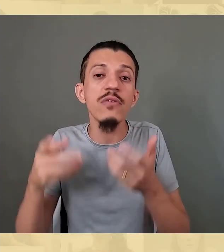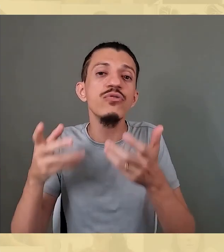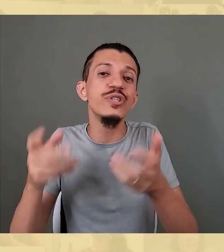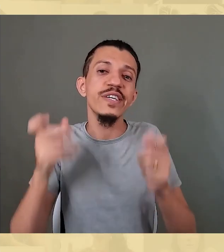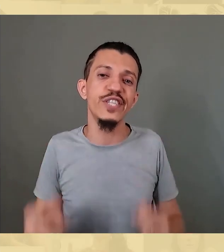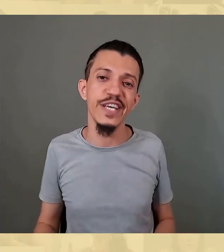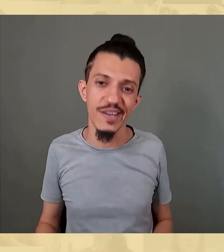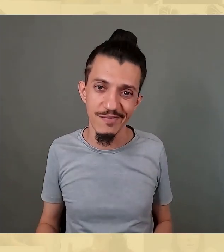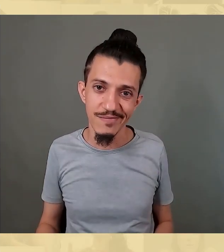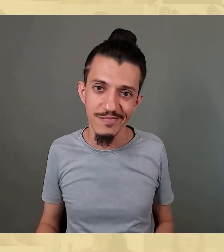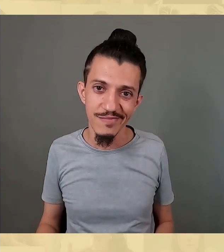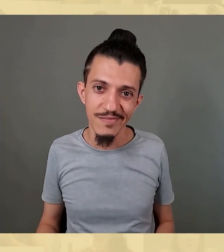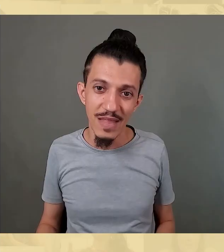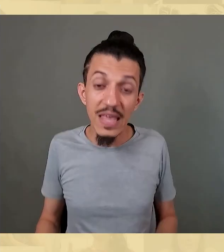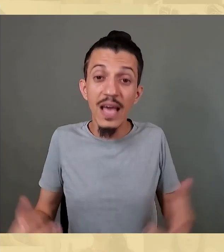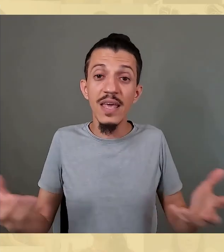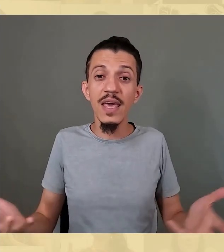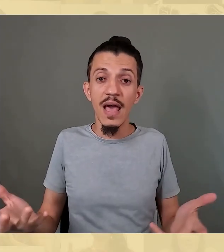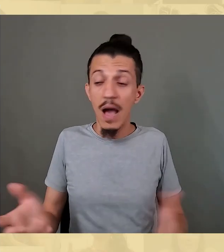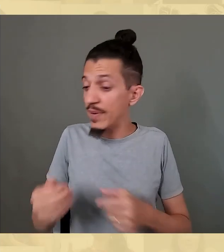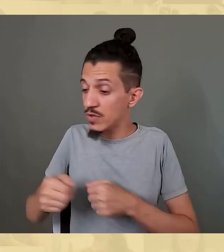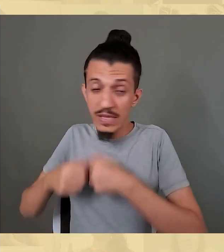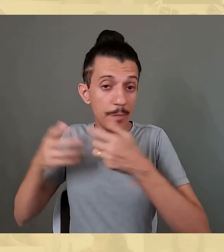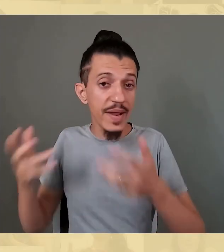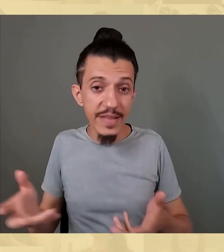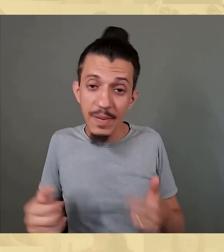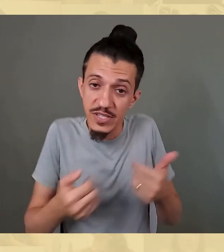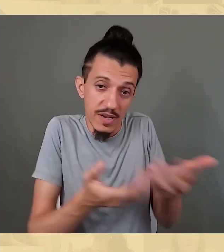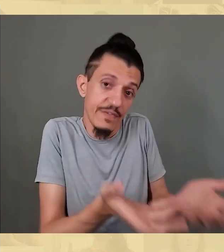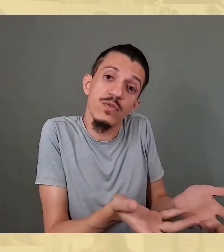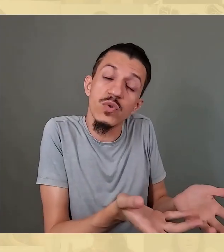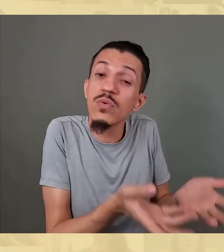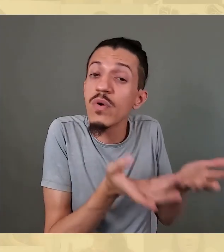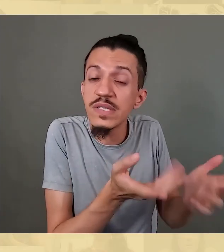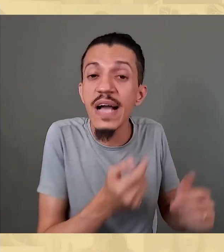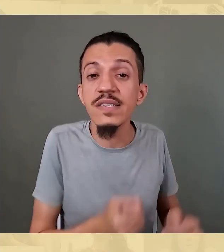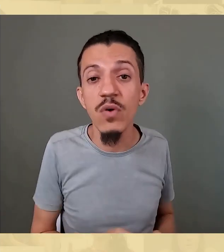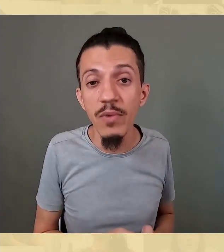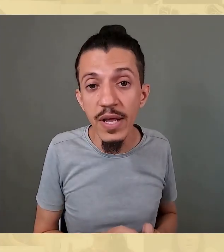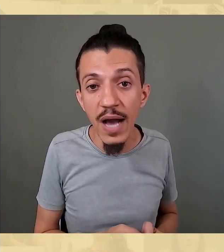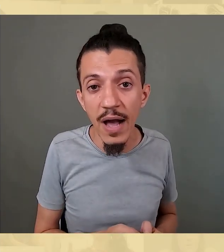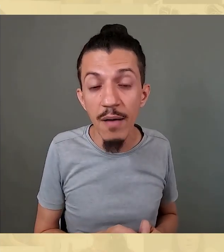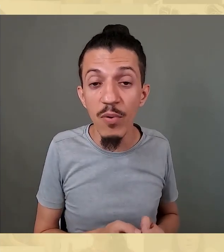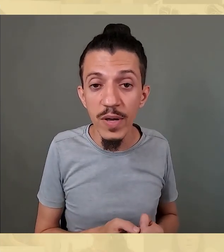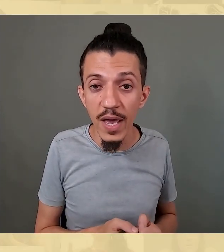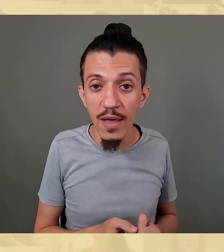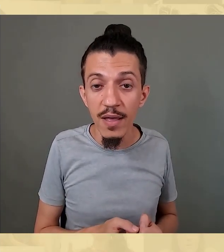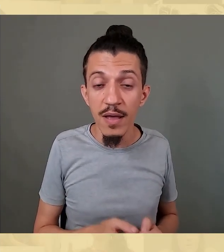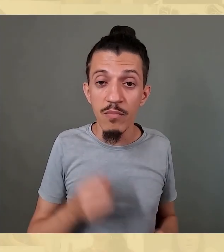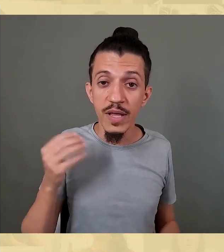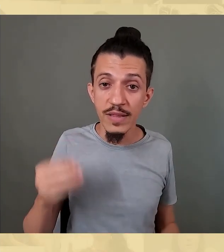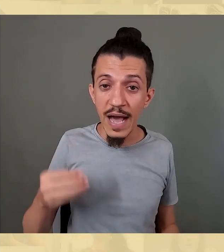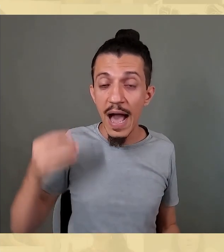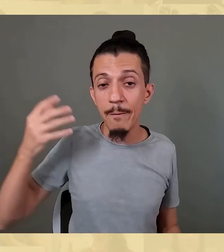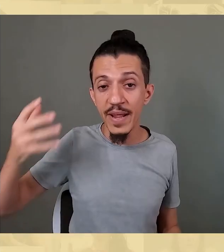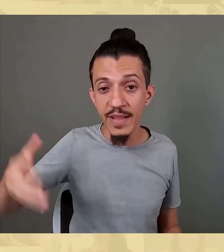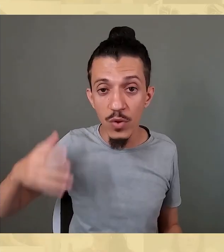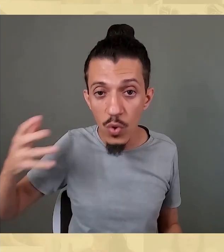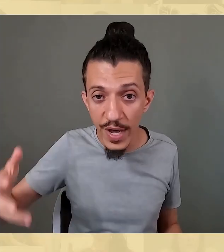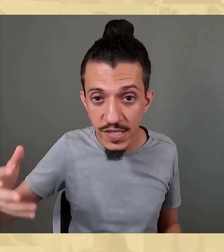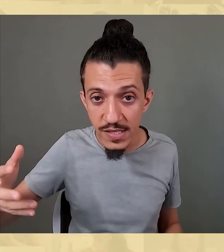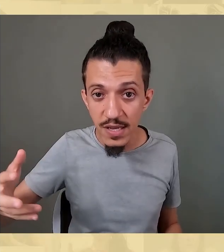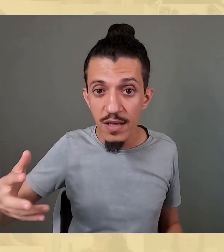usado no dia a dia. E aí, a pessoa está aprendendo, mas chega na frente do surdo não consegue se comunicar. Por quê? Porque está